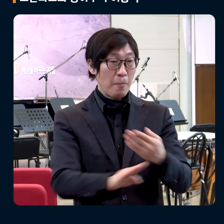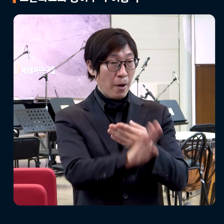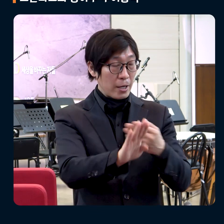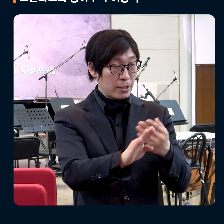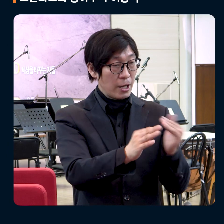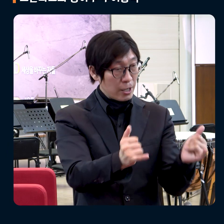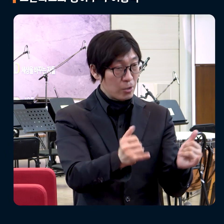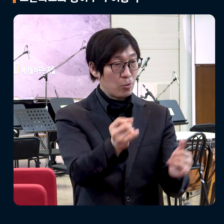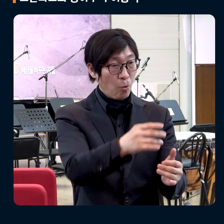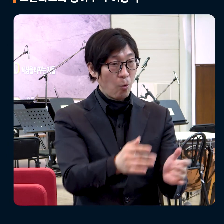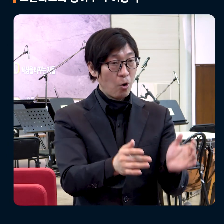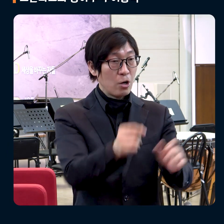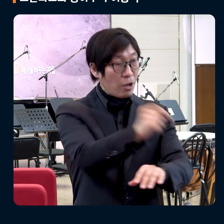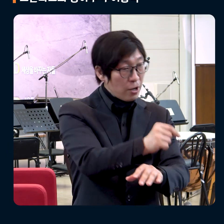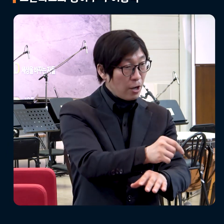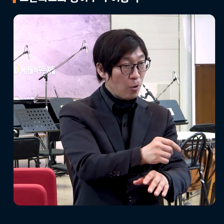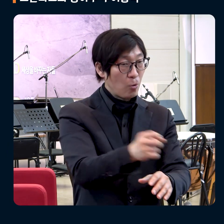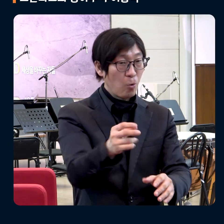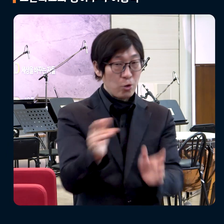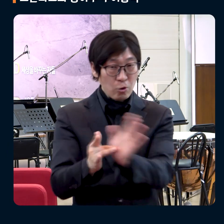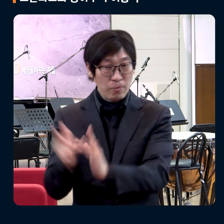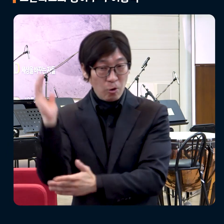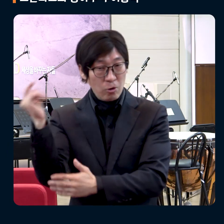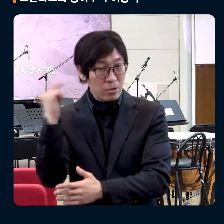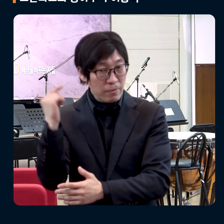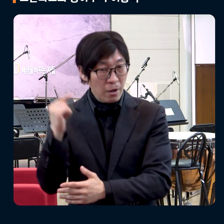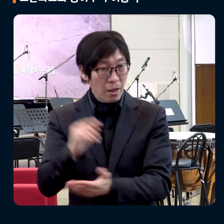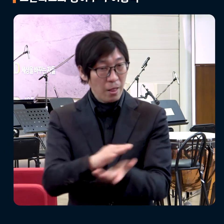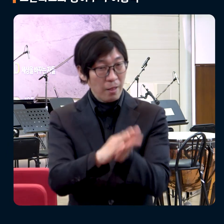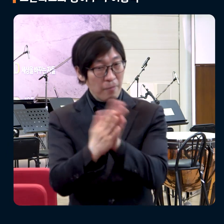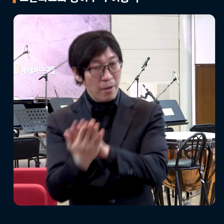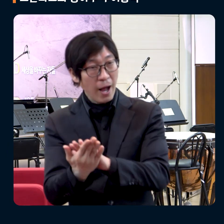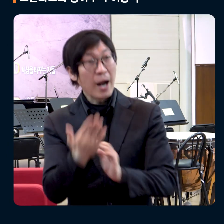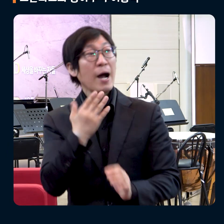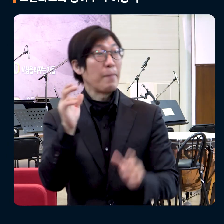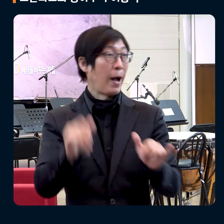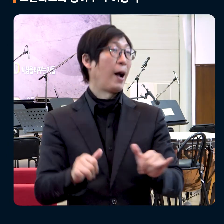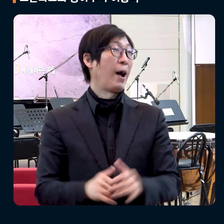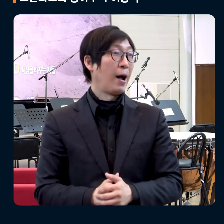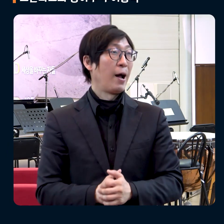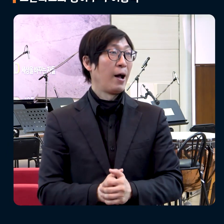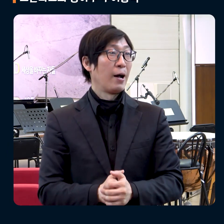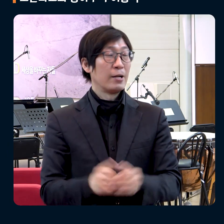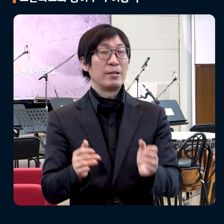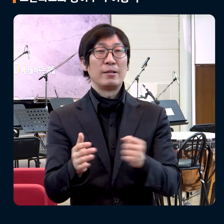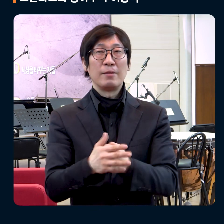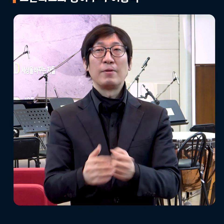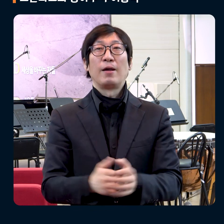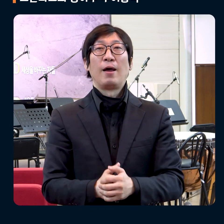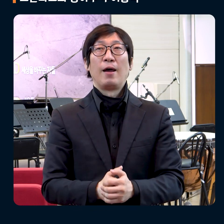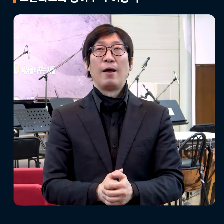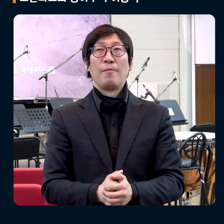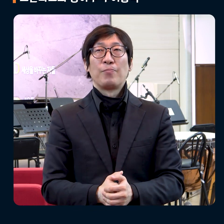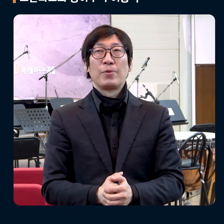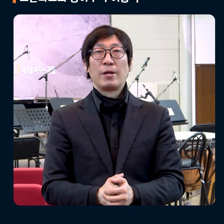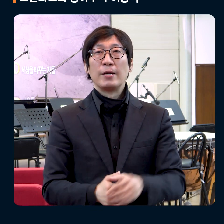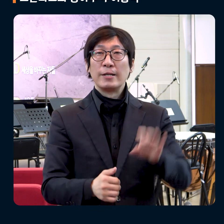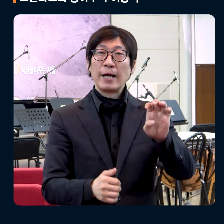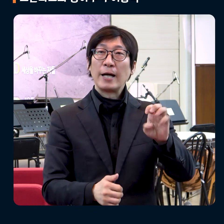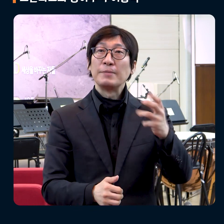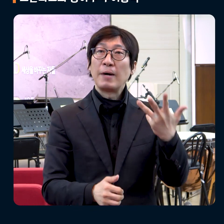바리새인 중에서도 예수님께 넘어갈 처지가 돼요. 그래서 단도리를 해야 되겠다고 생각합니다. 그래서요 이렇게